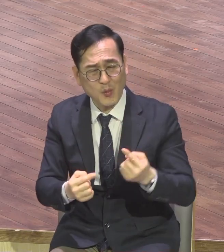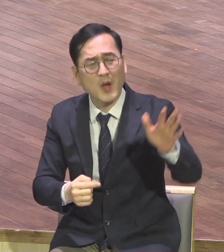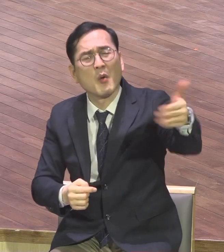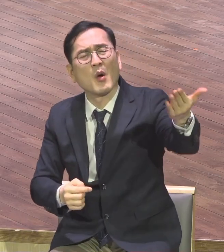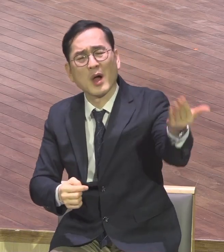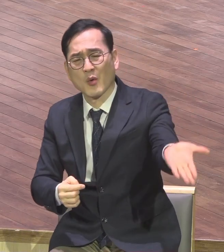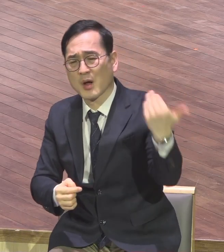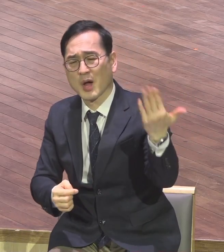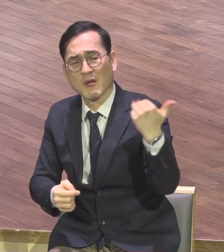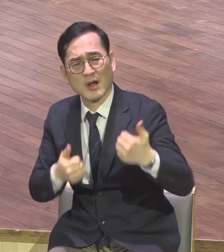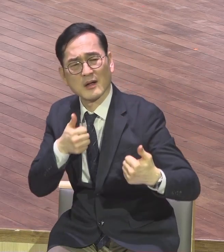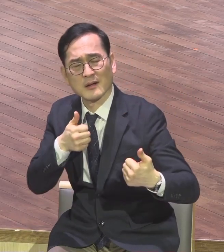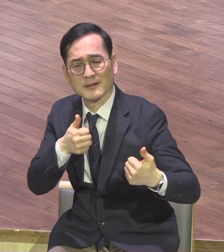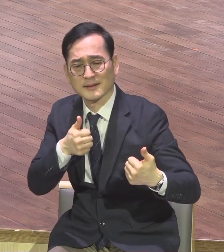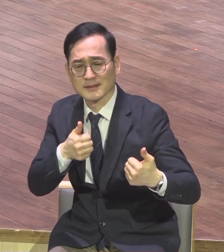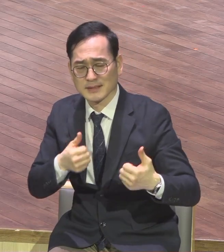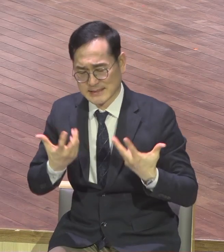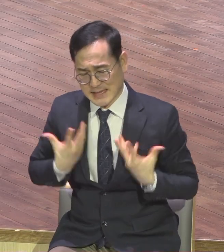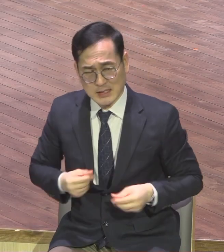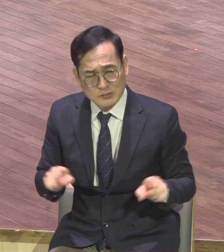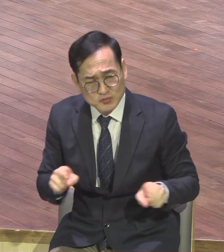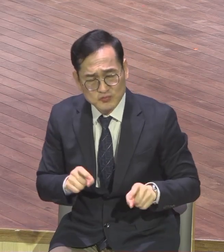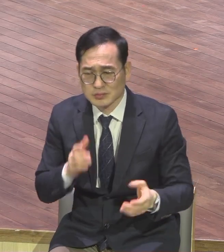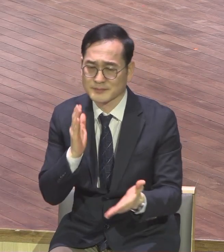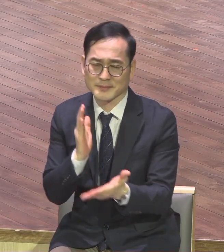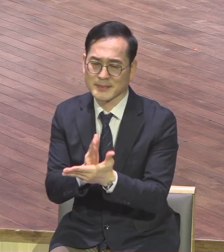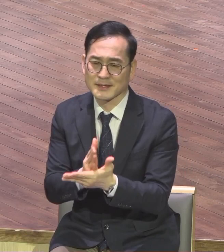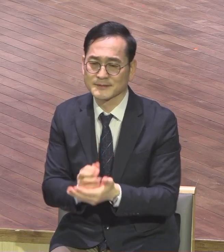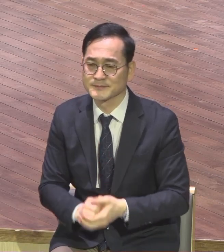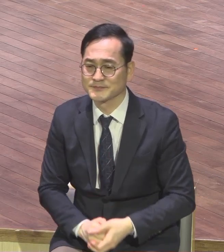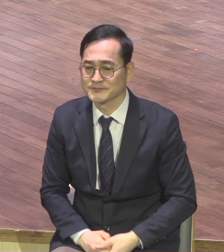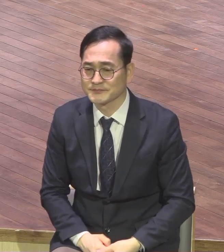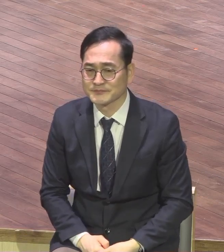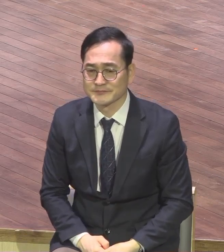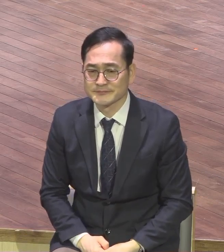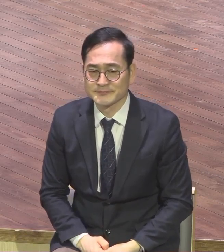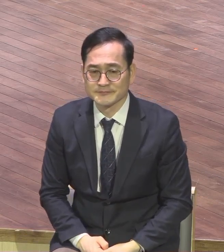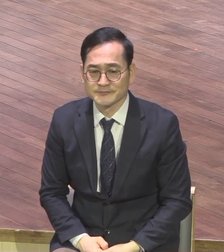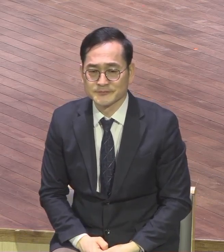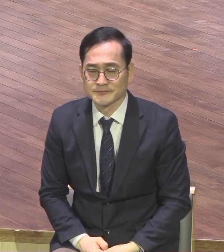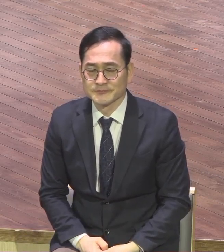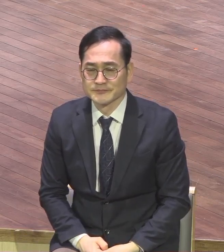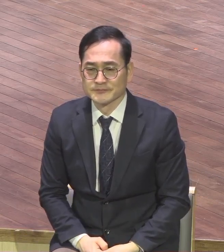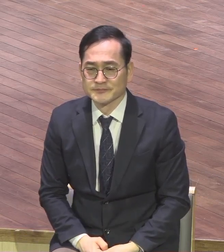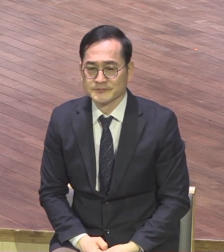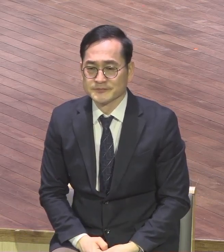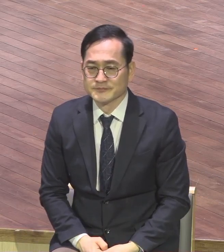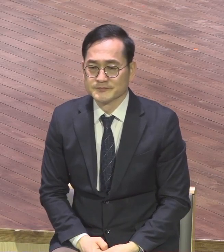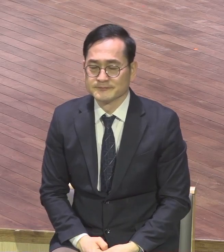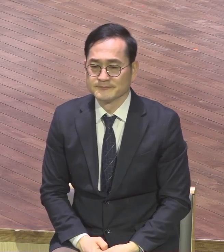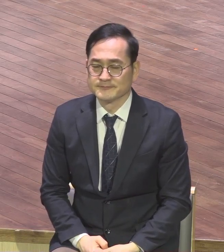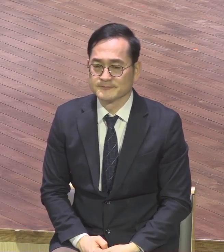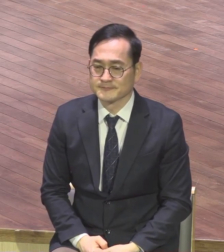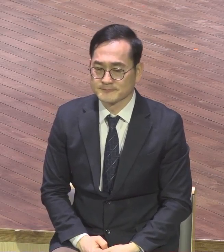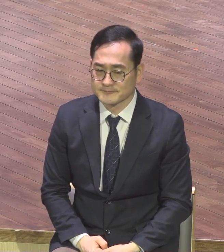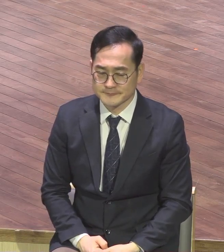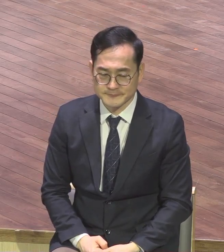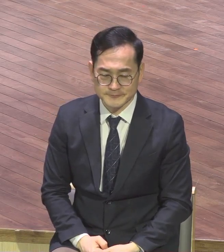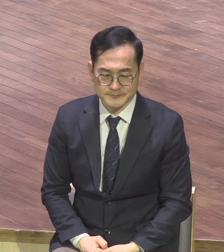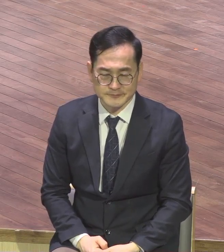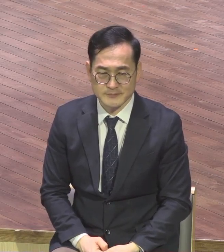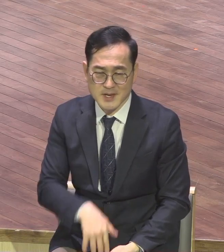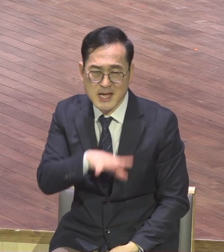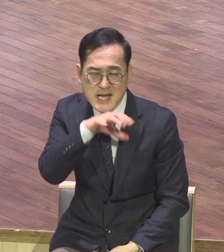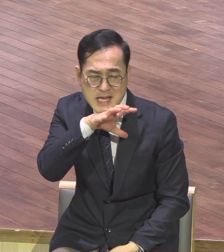절대 좌절하지 마세요. 좌절하고 낙심하고 절망하지 마세요. 그런 거 입에도 밖에서 내지 마세요. 전부